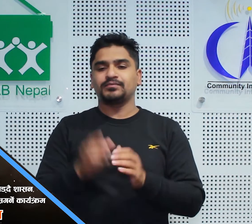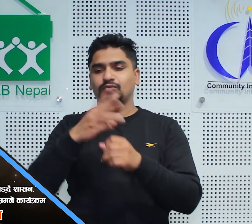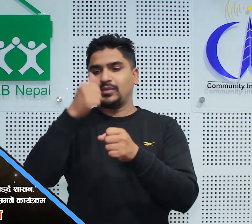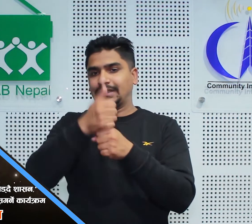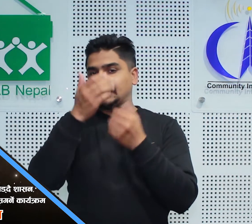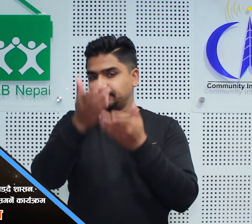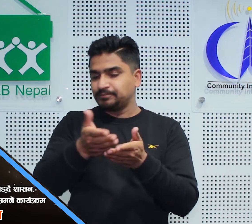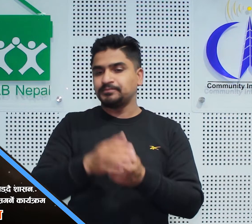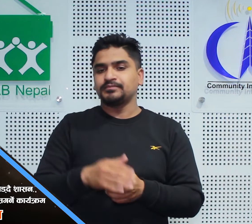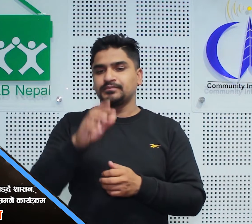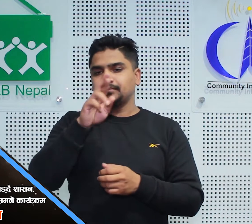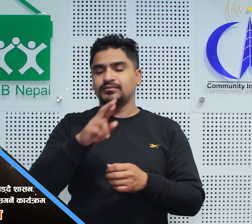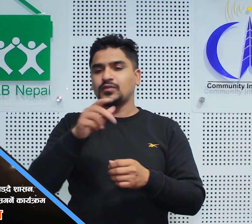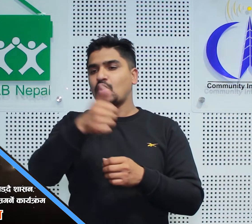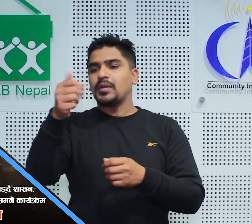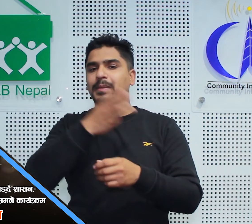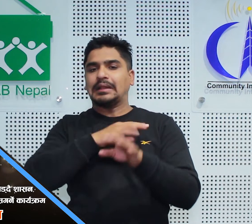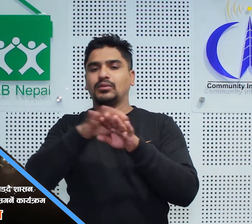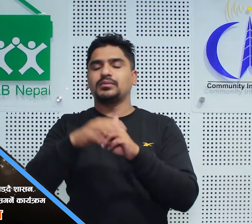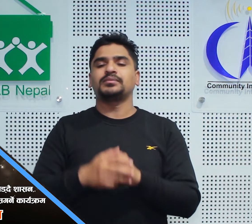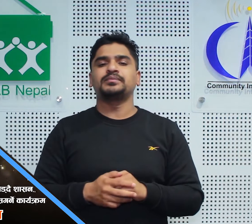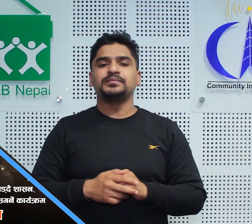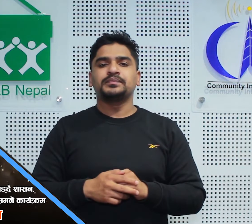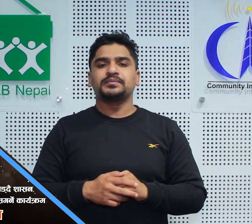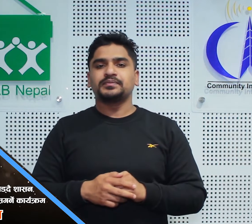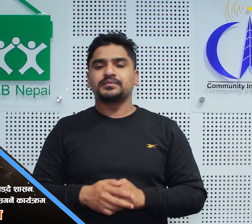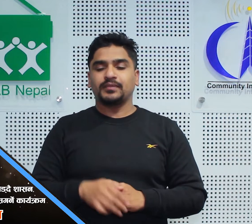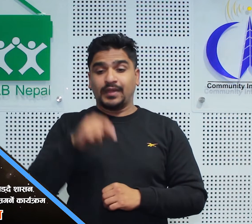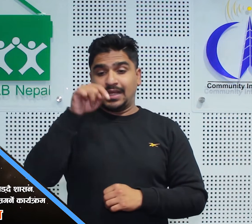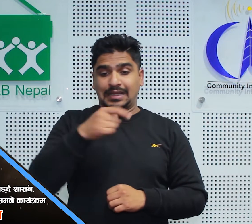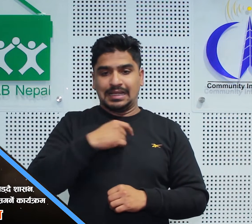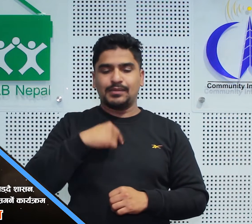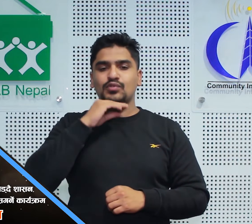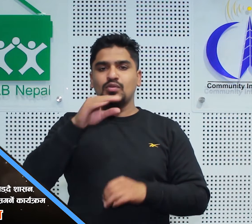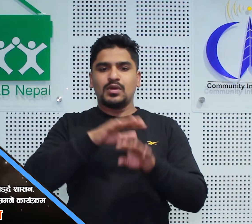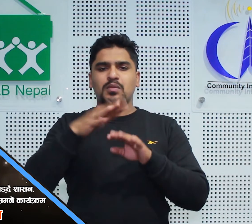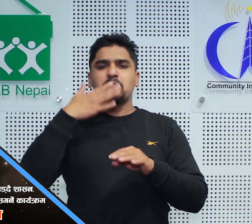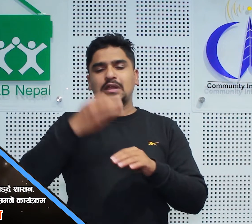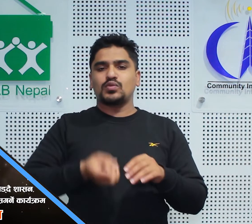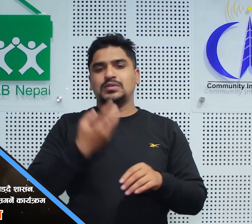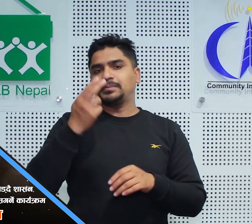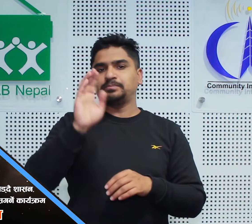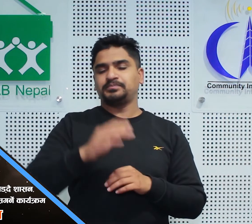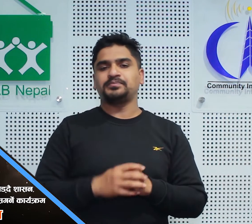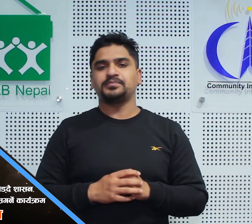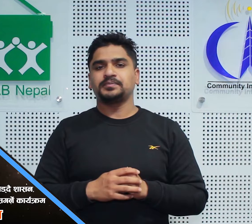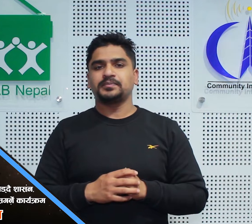उपाध्यक्षज्यू तथा अन्य महानुभावहरू, आज हामी युवाहरू साँच्चै नै खुसी भएका छौँ। हामीले